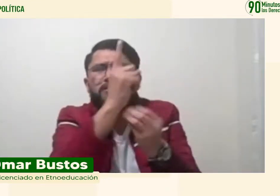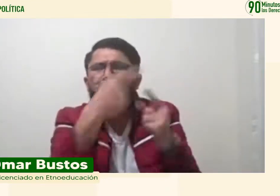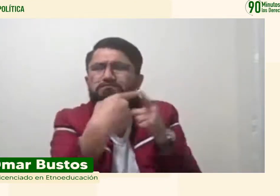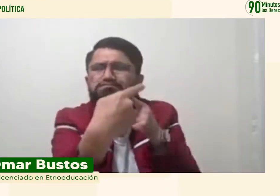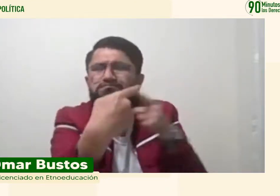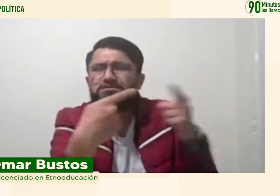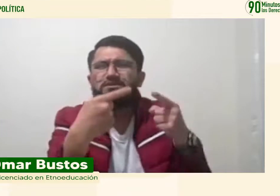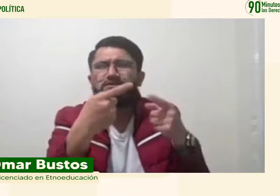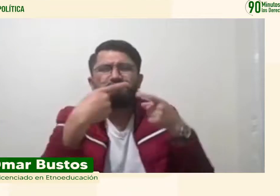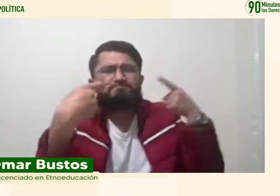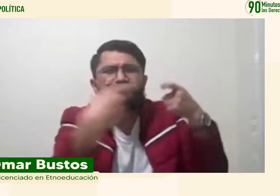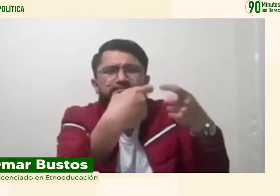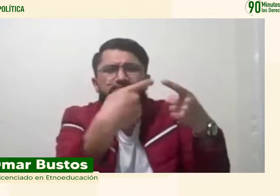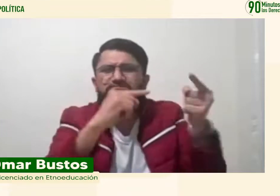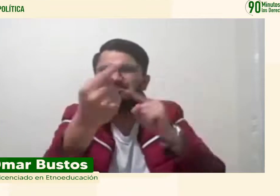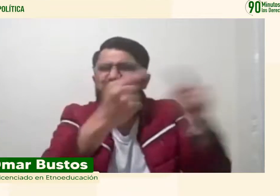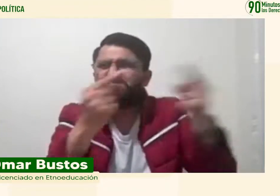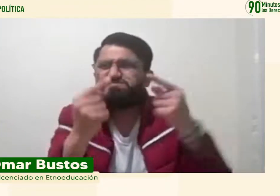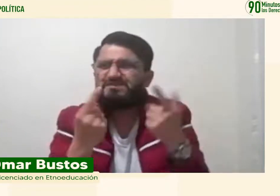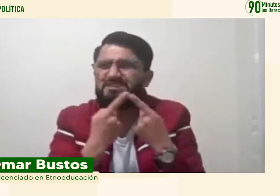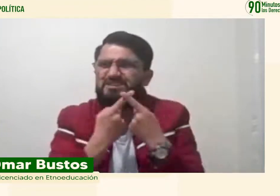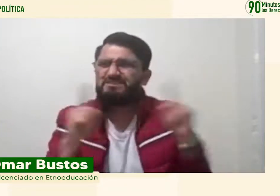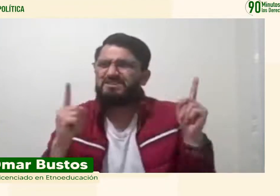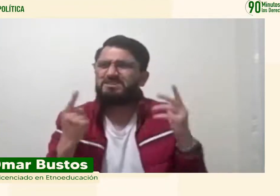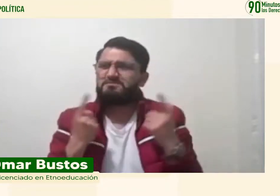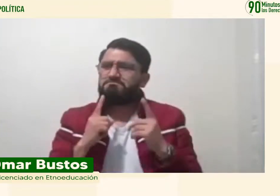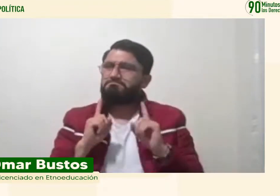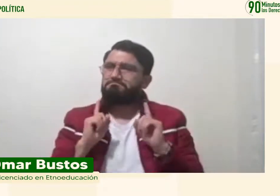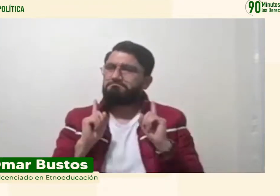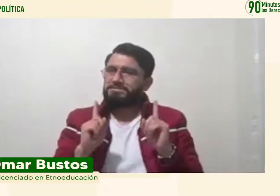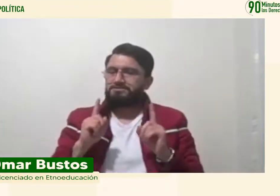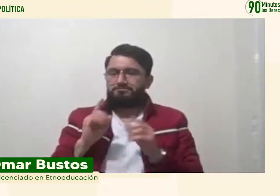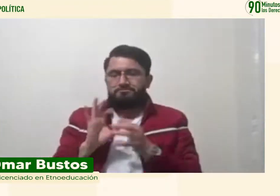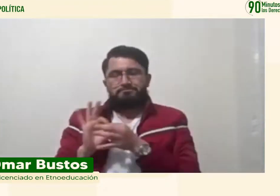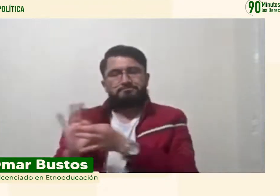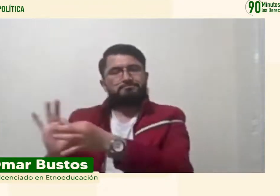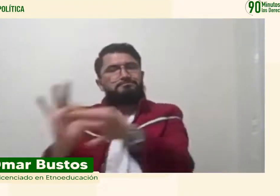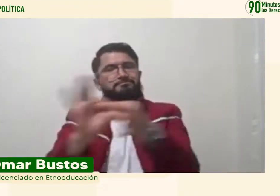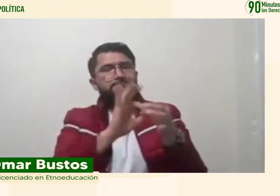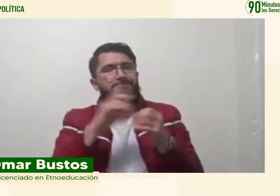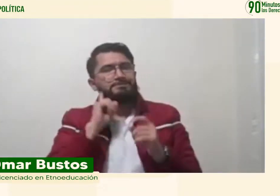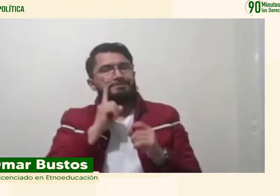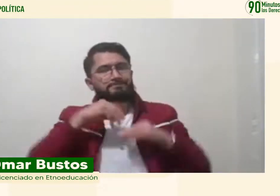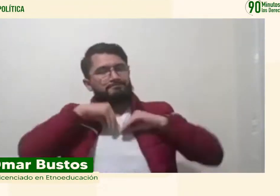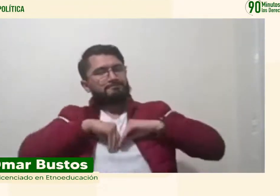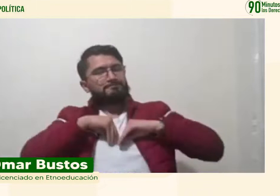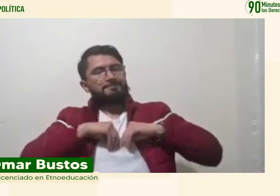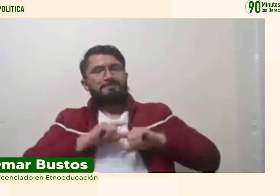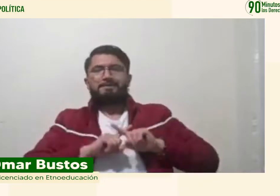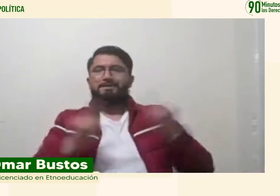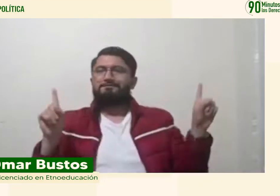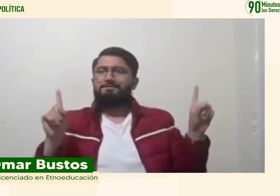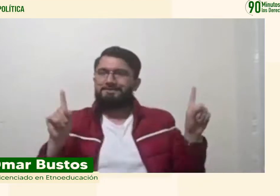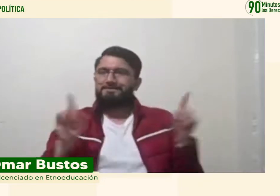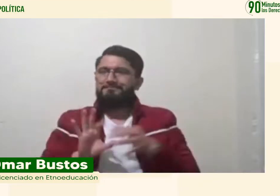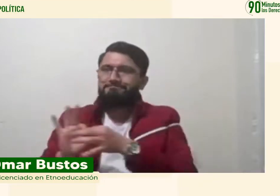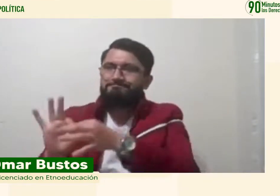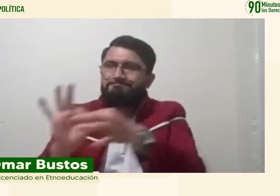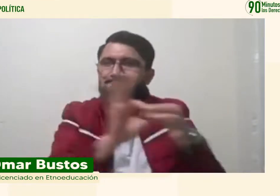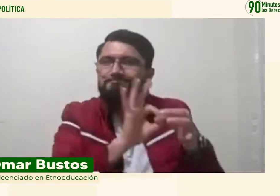importante que esta unidad pues que lo pensemos en discutir en pelear con el otro la unidad de las personas sordas lo